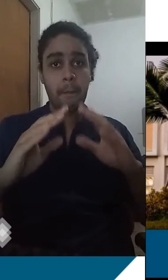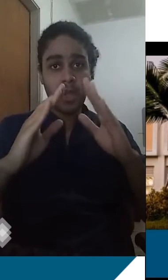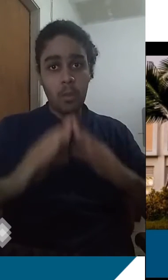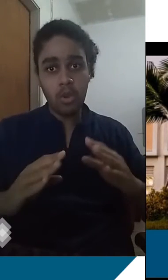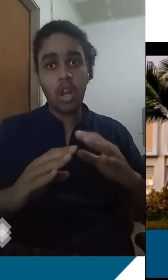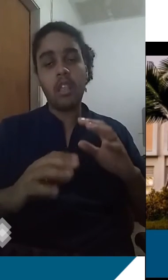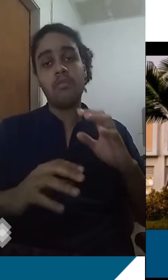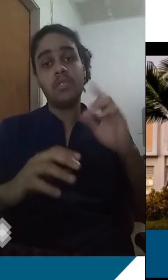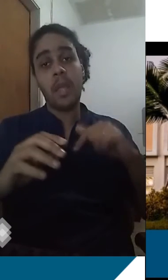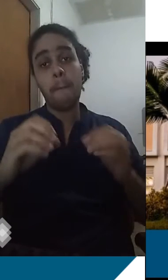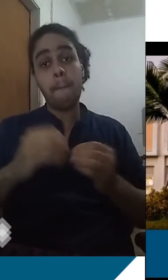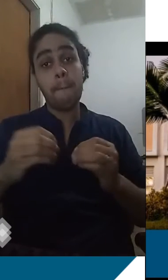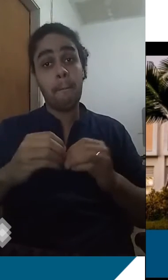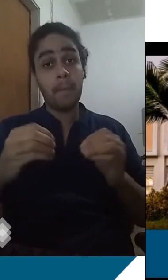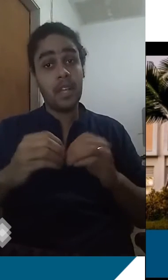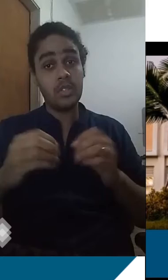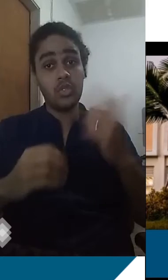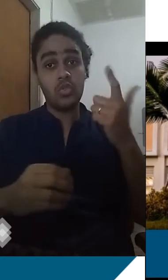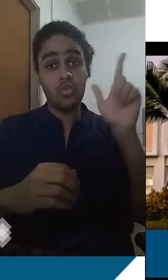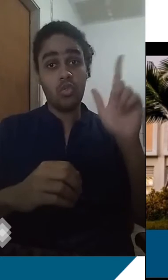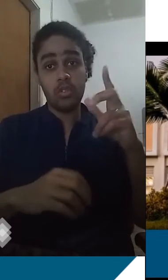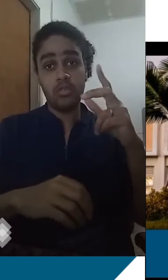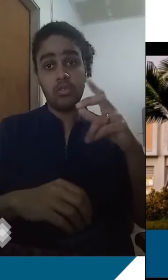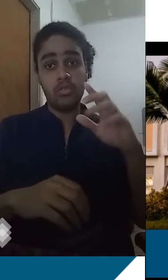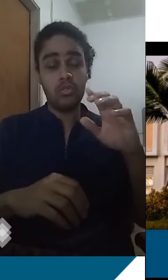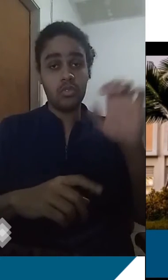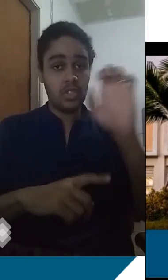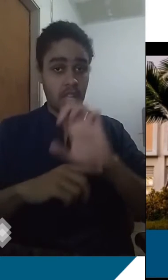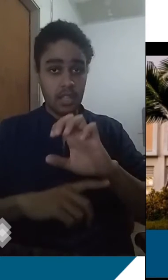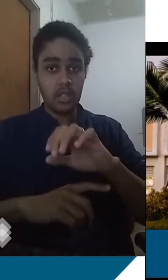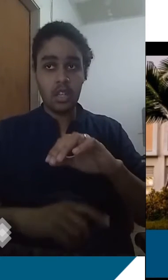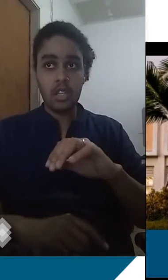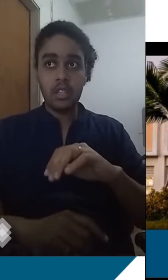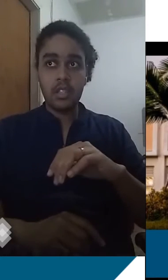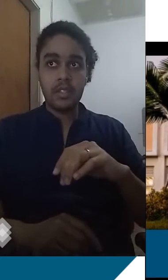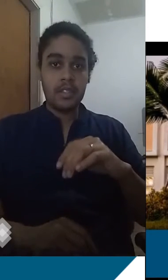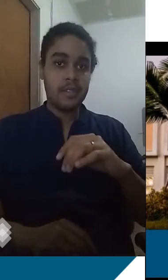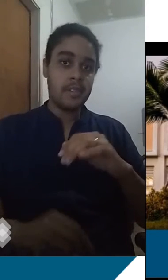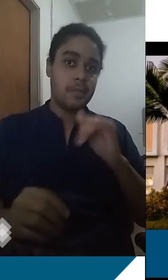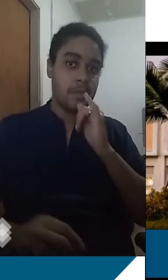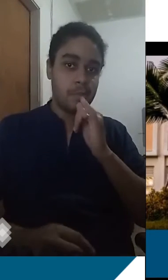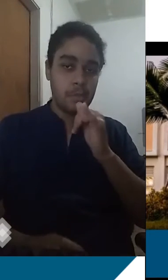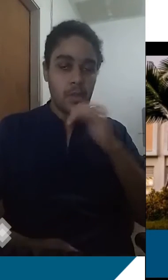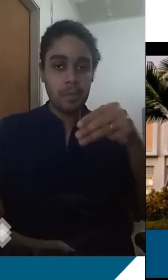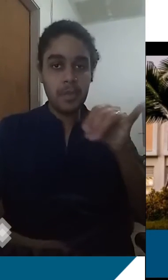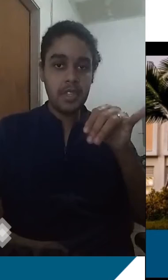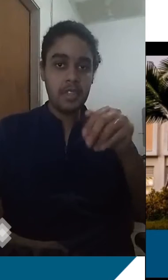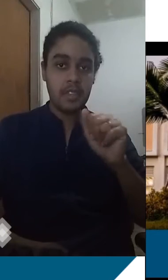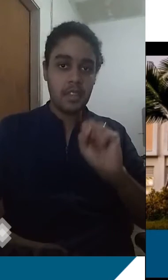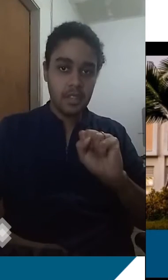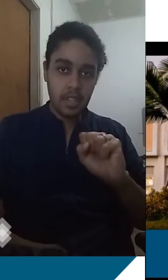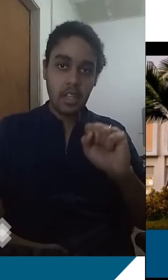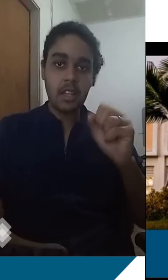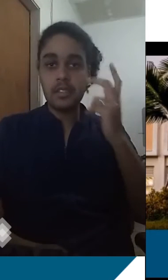Rio que são fronteira com outros estados e inclusive às vezes fica até mais perto universidades de outros estados como Minas, São